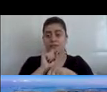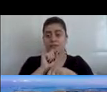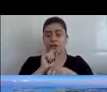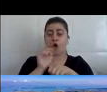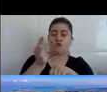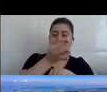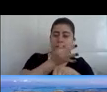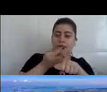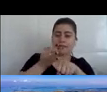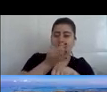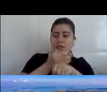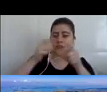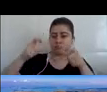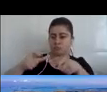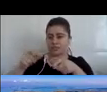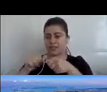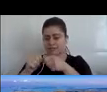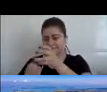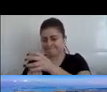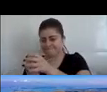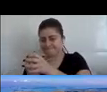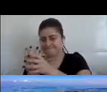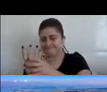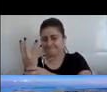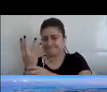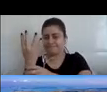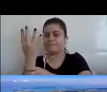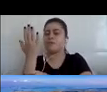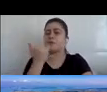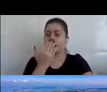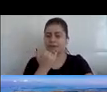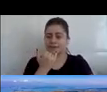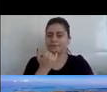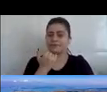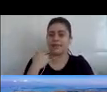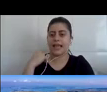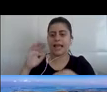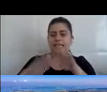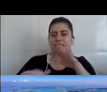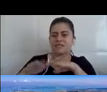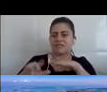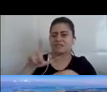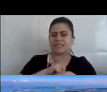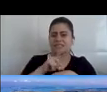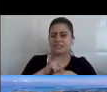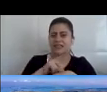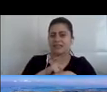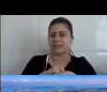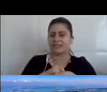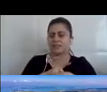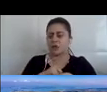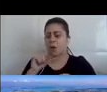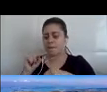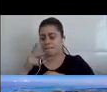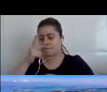alimentar. Muitas vezes esse território ele tem uma condição não legal, não regular do produtor, como também da